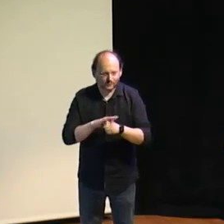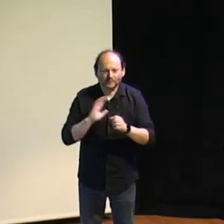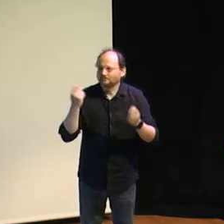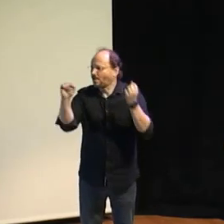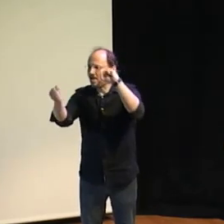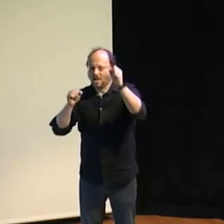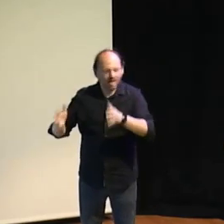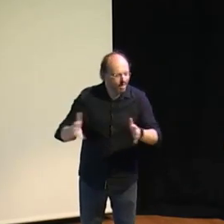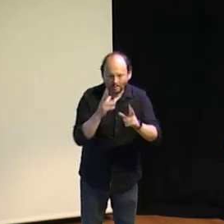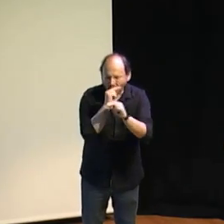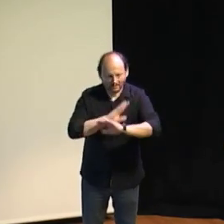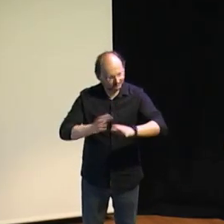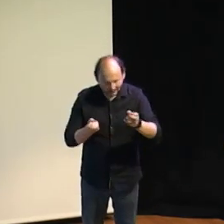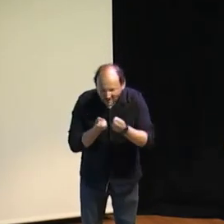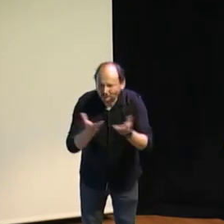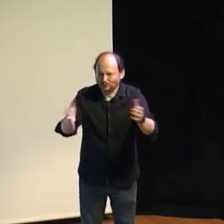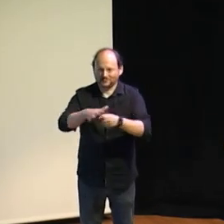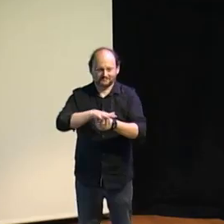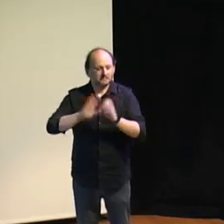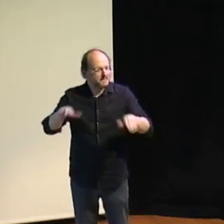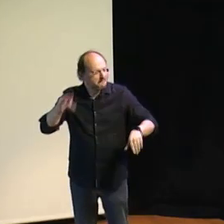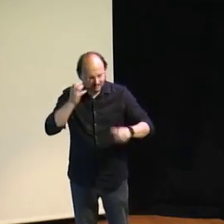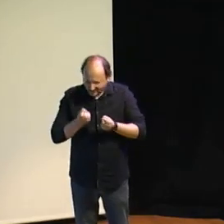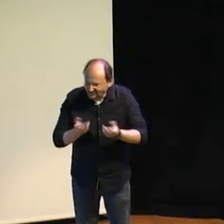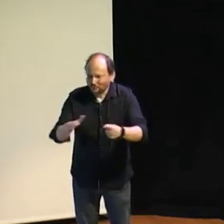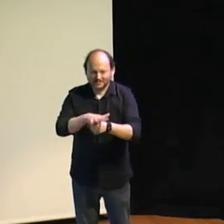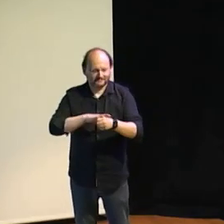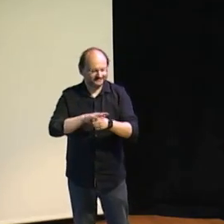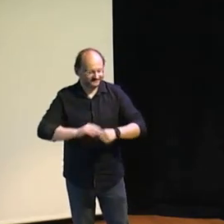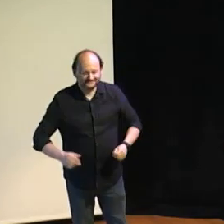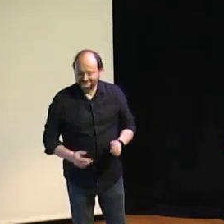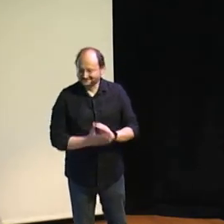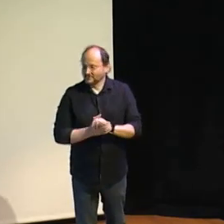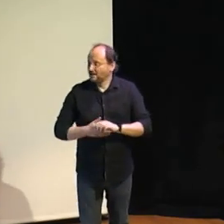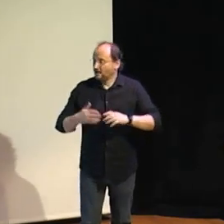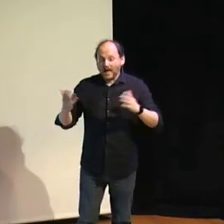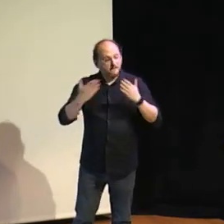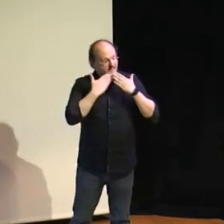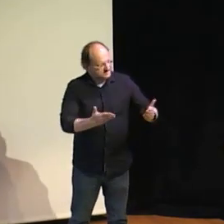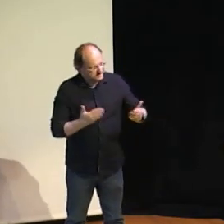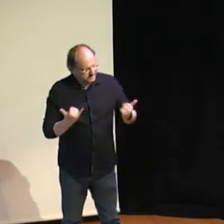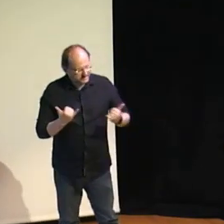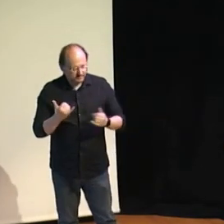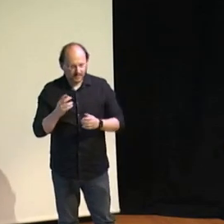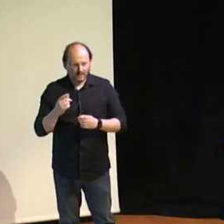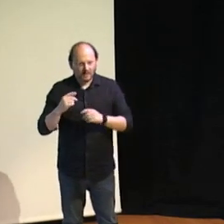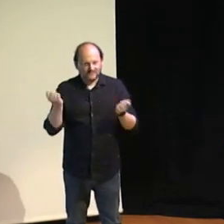traditionnel chez les sourds, que tout le monde soit un peu attentif, que les têtes ne soient pas tournées. Comme ça, je peux donner mon information et vous pouvez tous la recevoir intégralement.